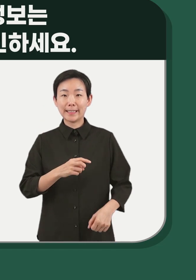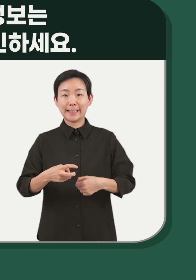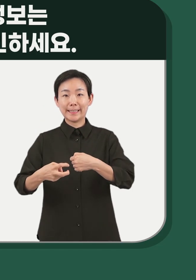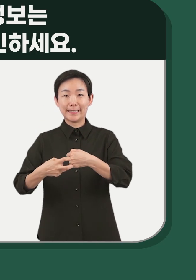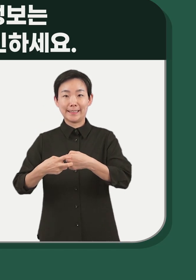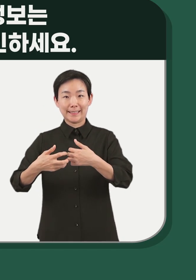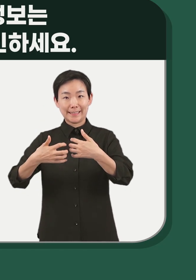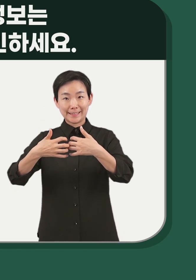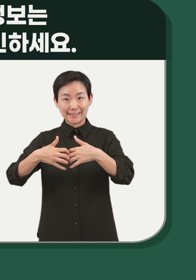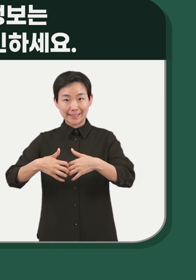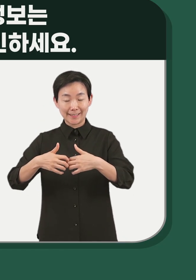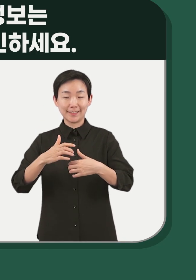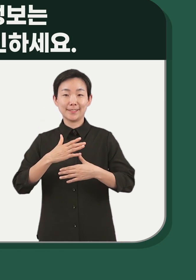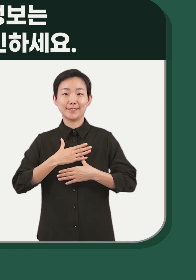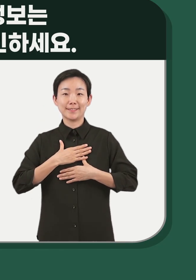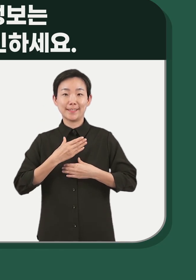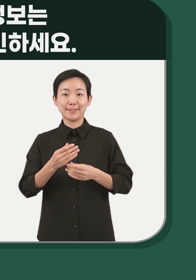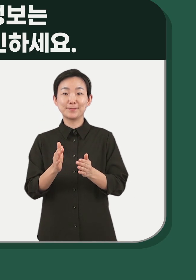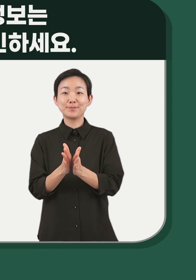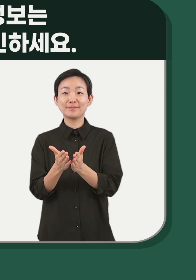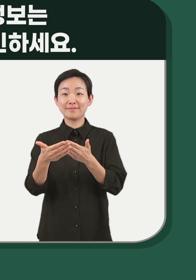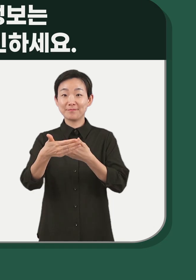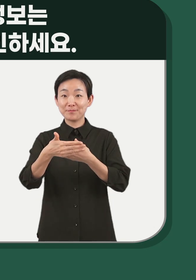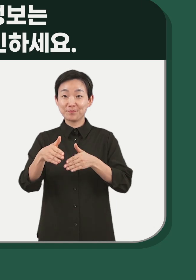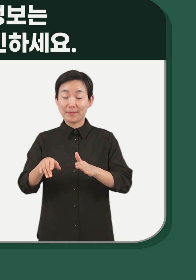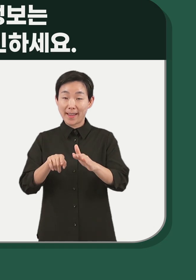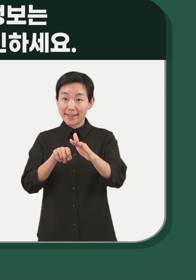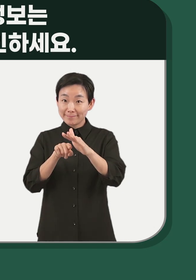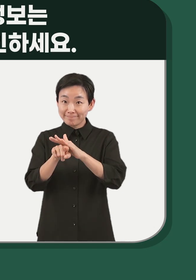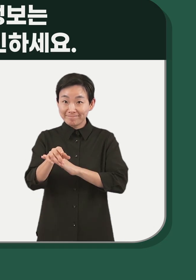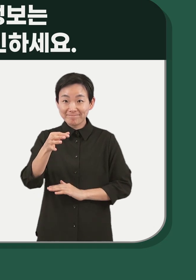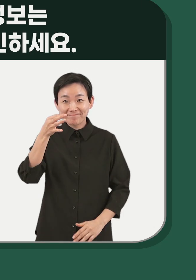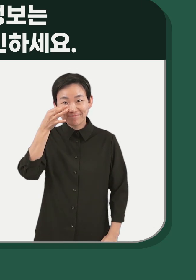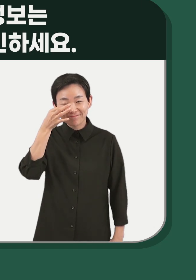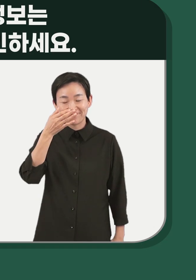안심책방을 검색하거나 주소창에